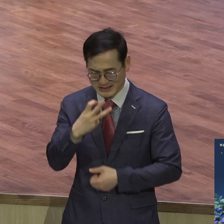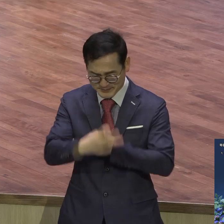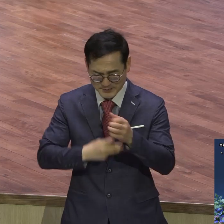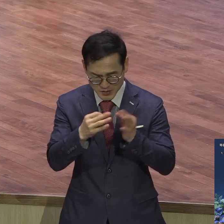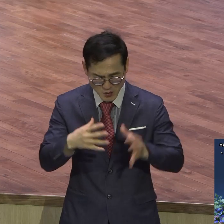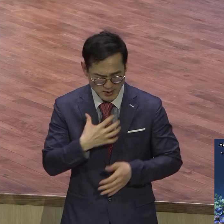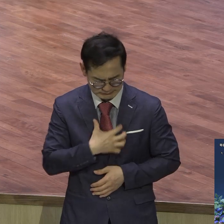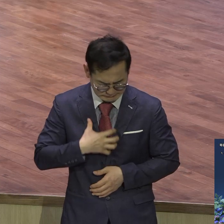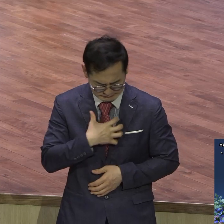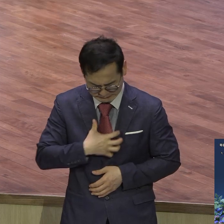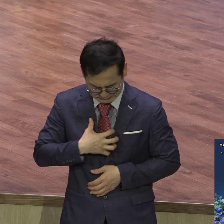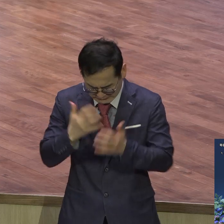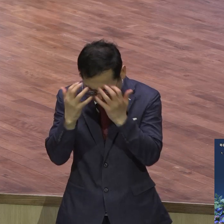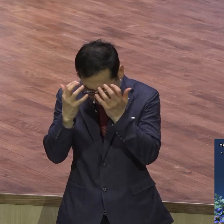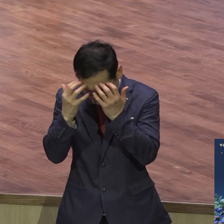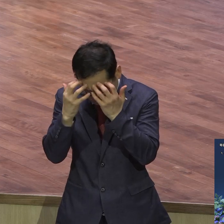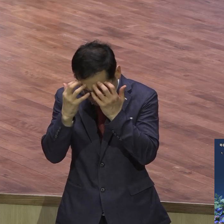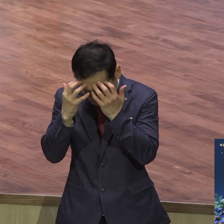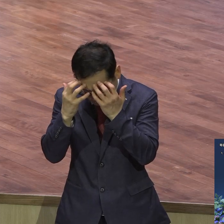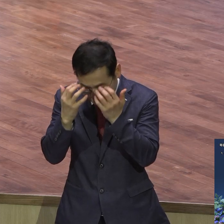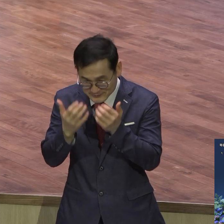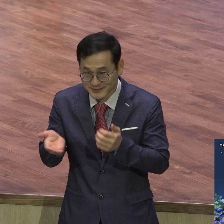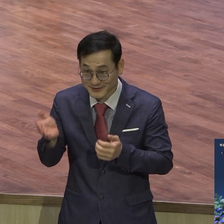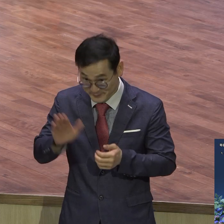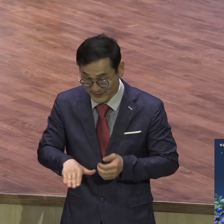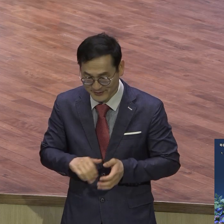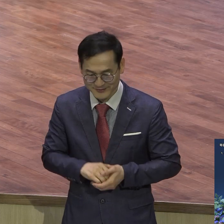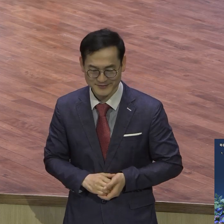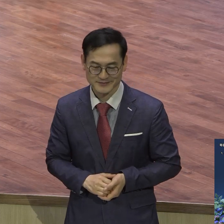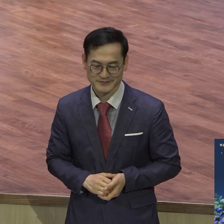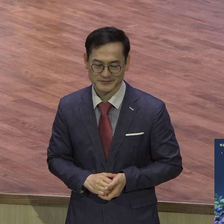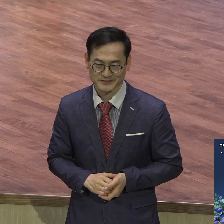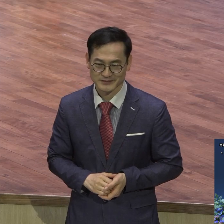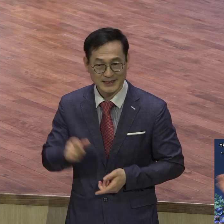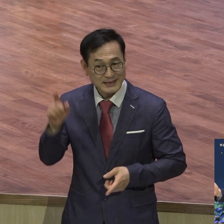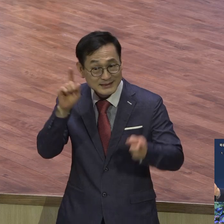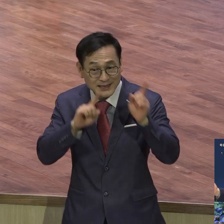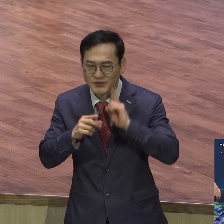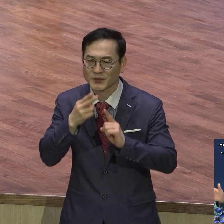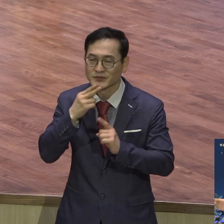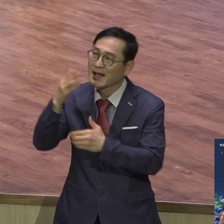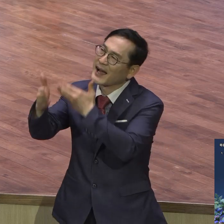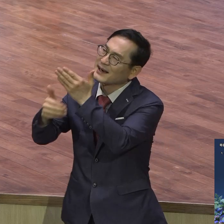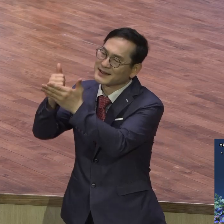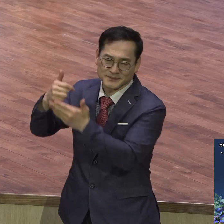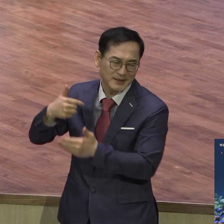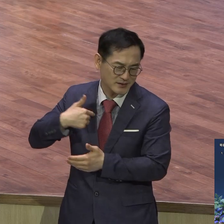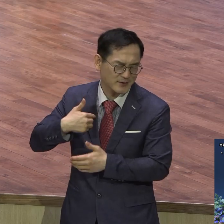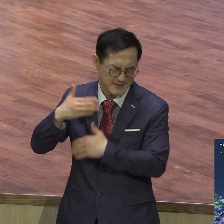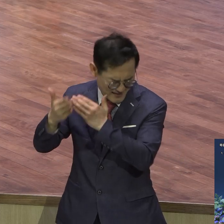고통 속에 살아왔지만 전혀 상처 하나님이 하셨어요